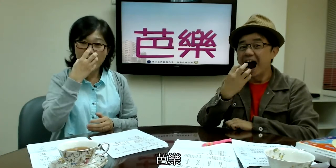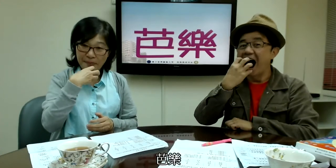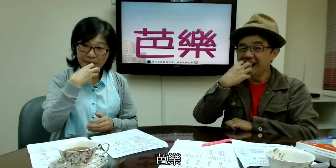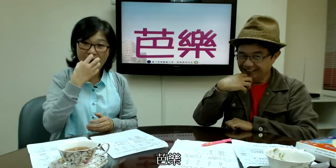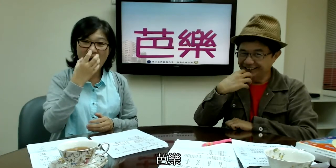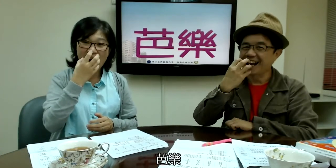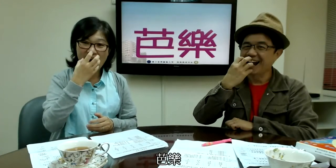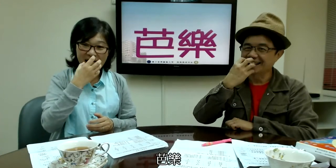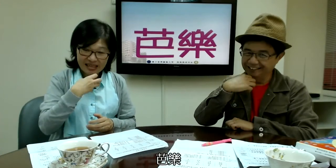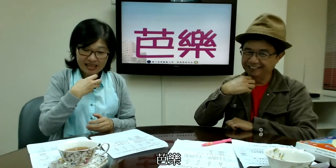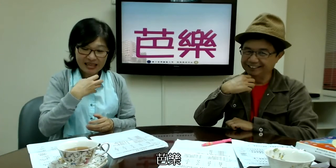芭乐。